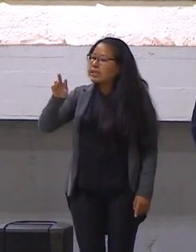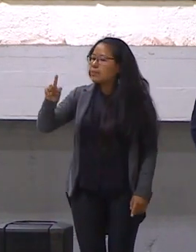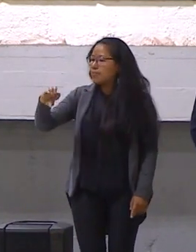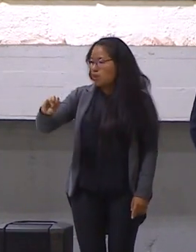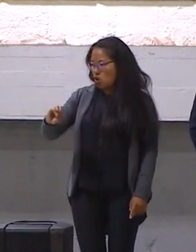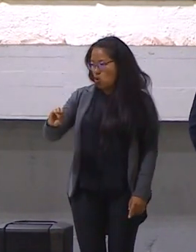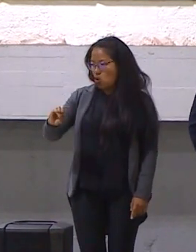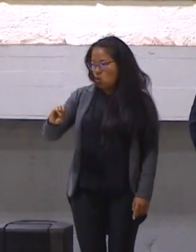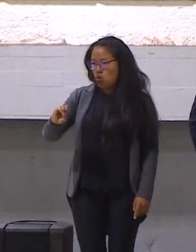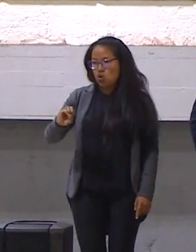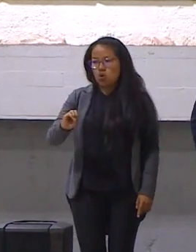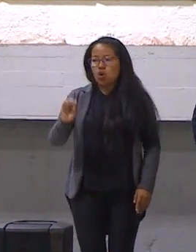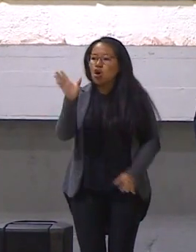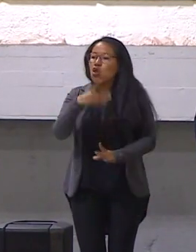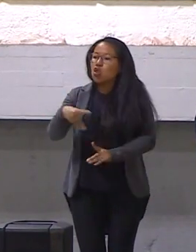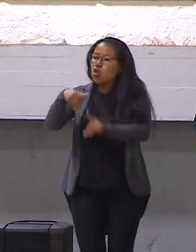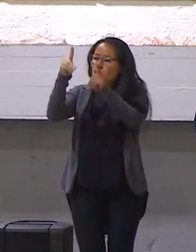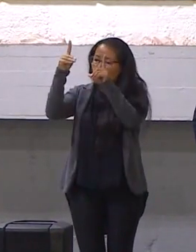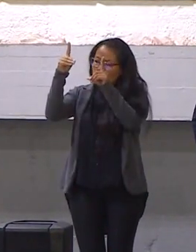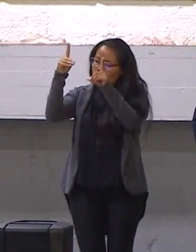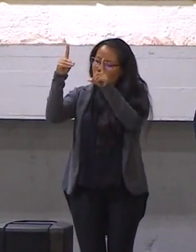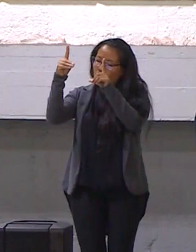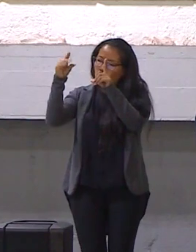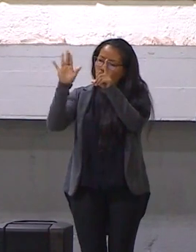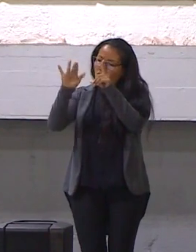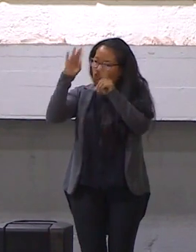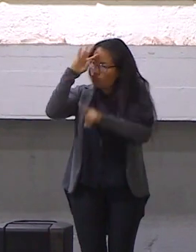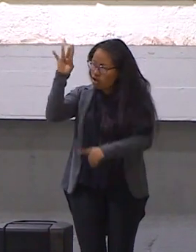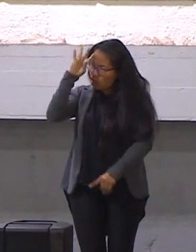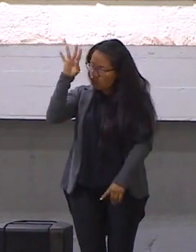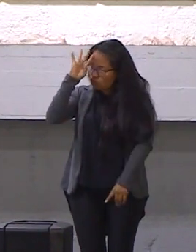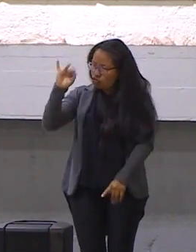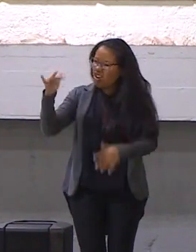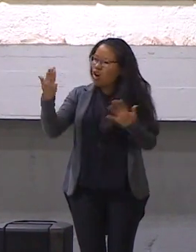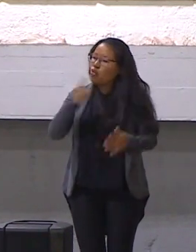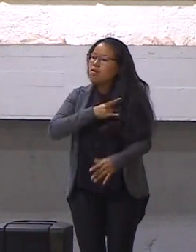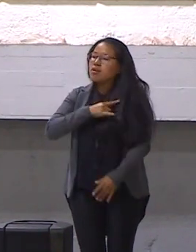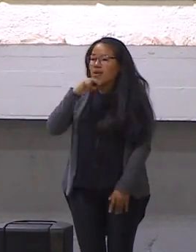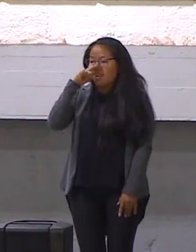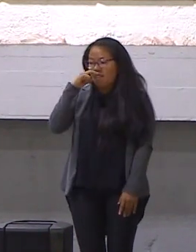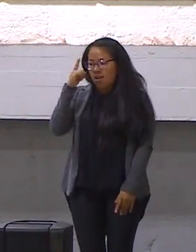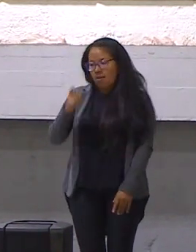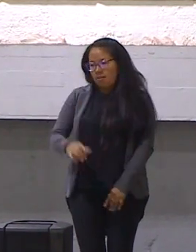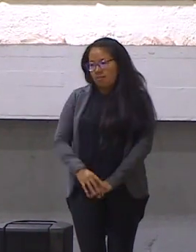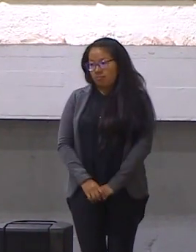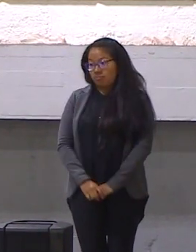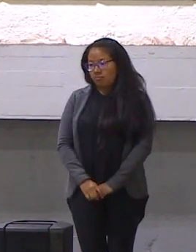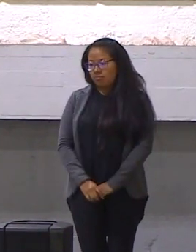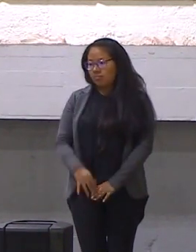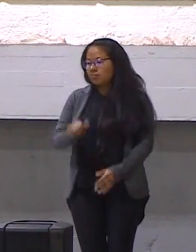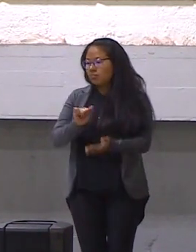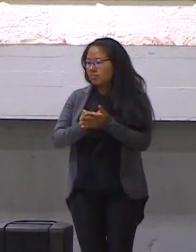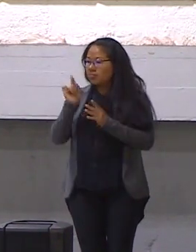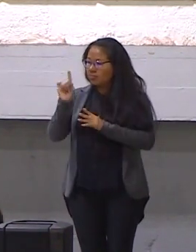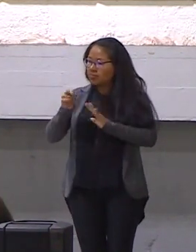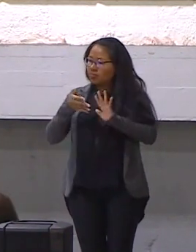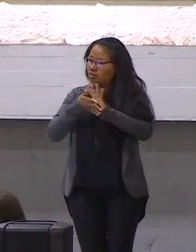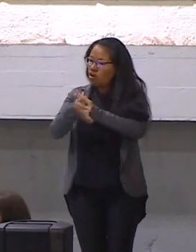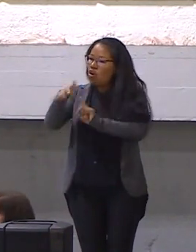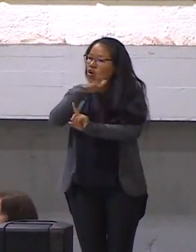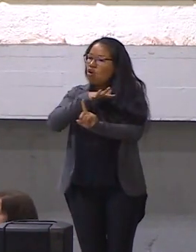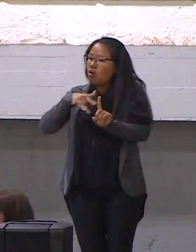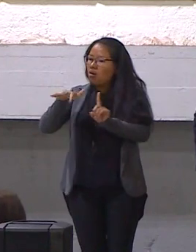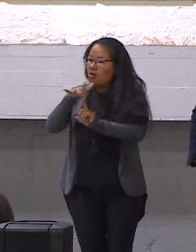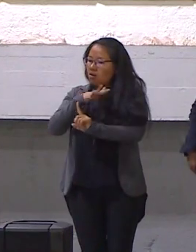doctorando en filosofía la universidad javeriana y nos va a hablar a contextuales a contextualizar un